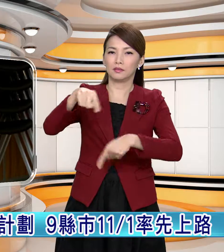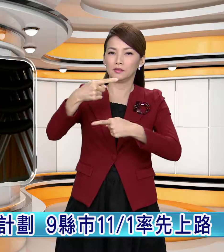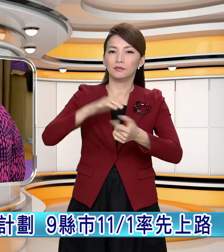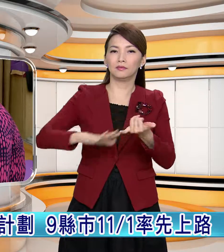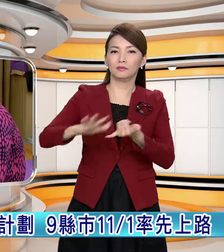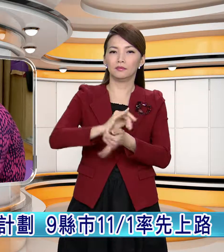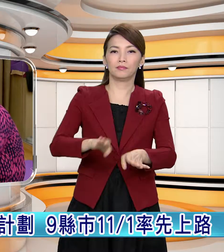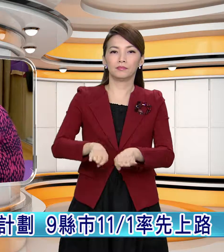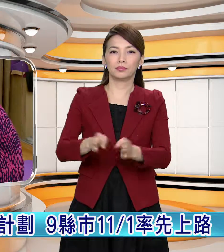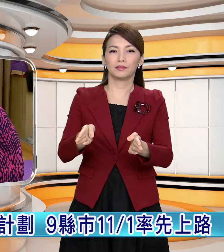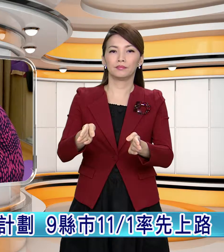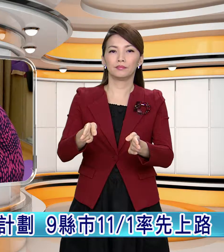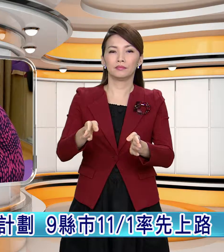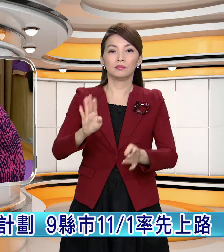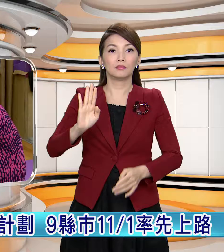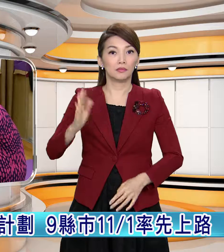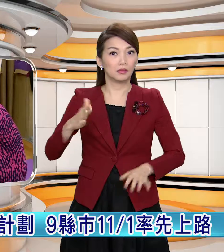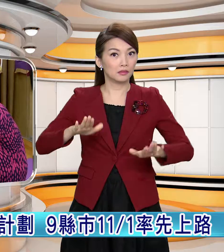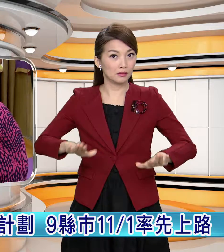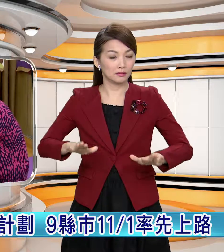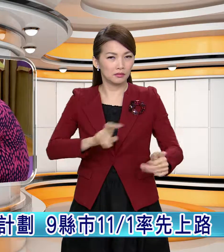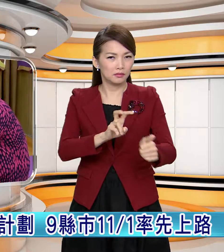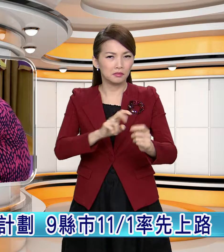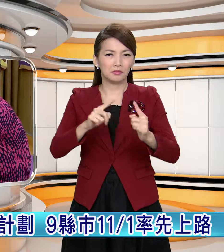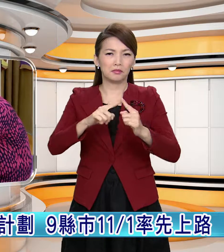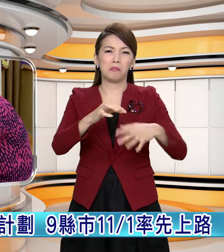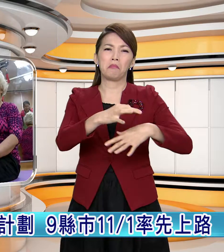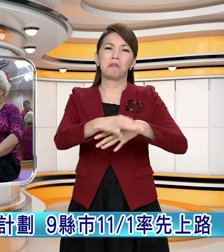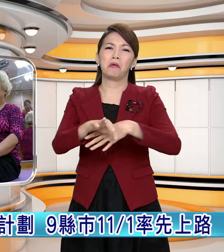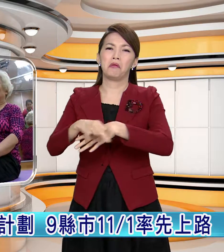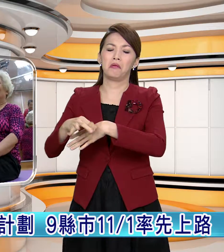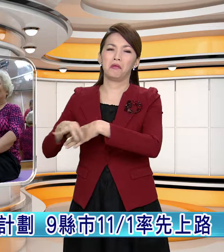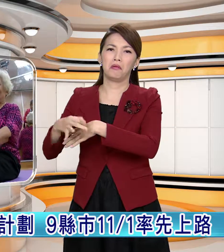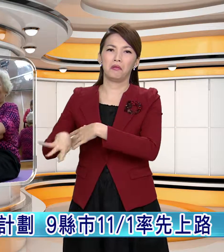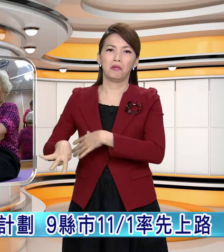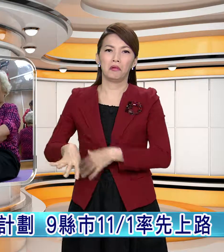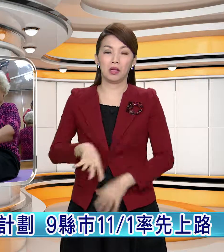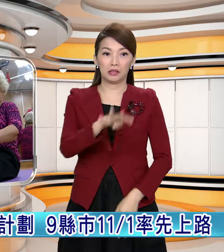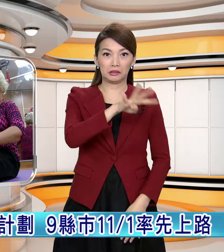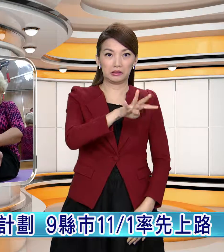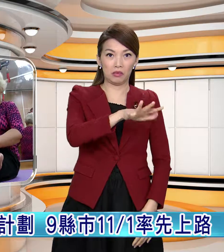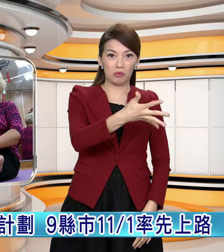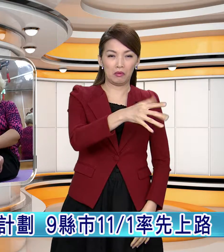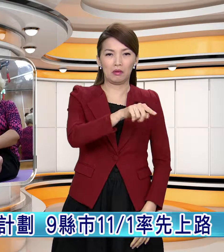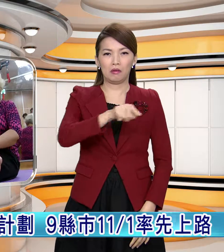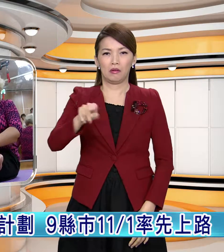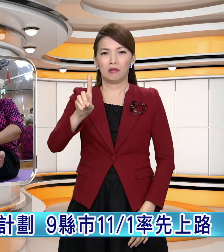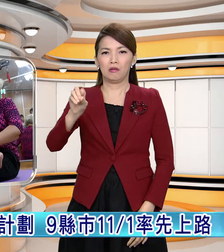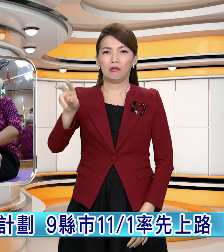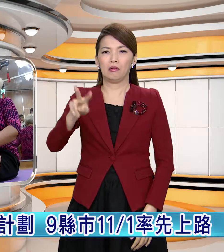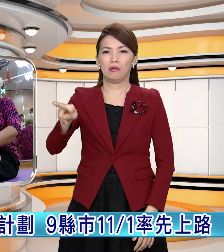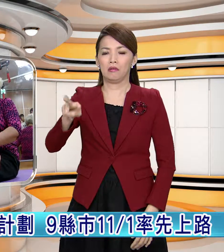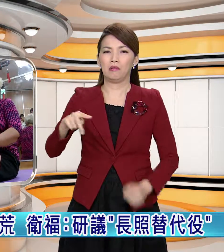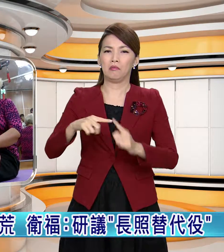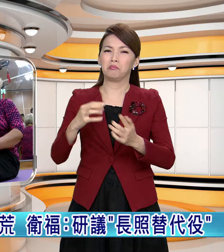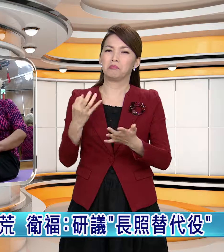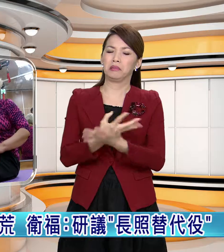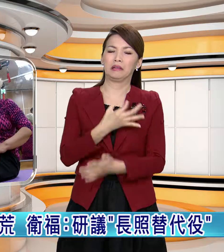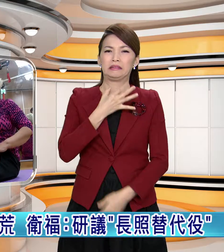元旦将会全面上路，落实到各个县市。不过目前还有4500名到